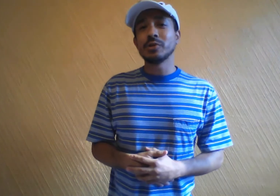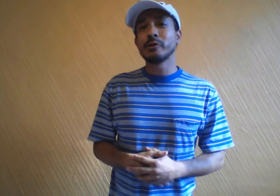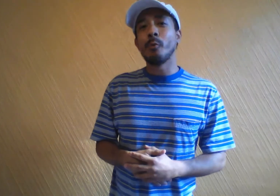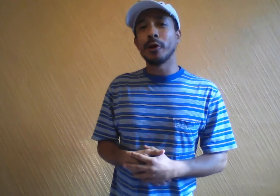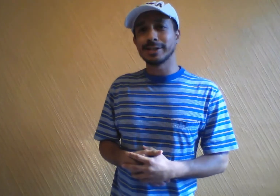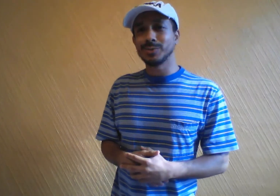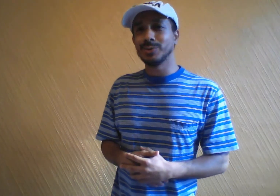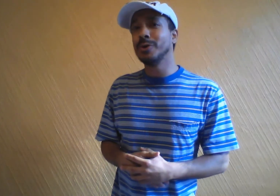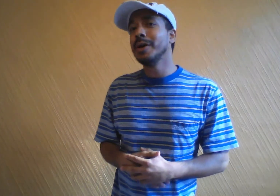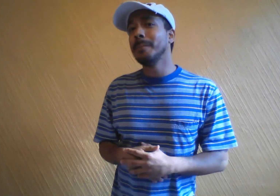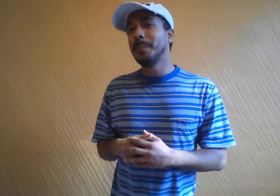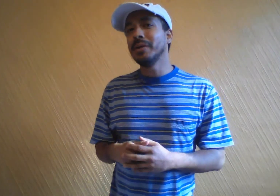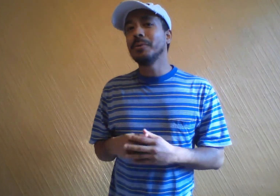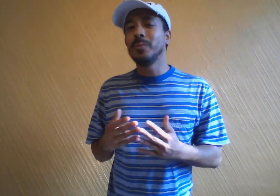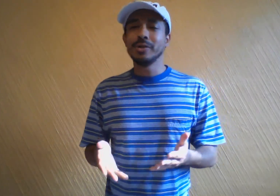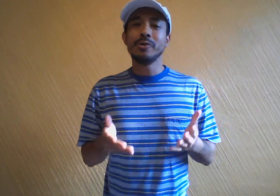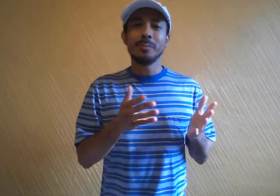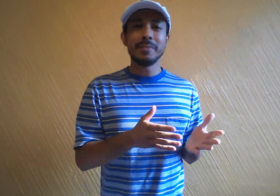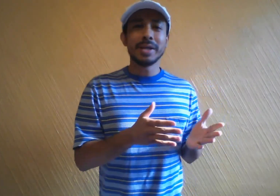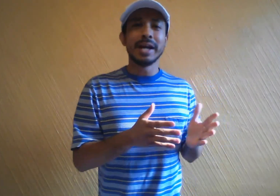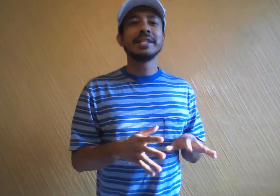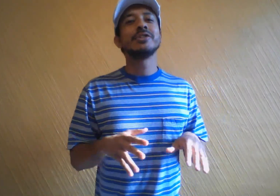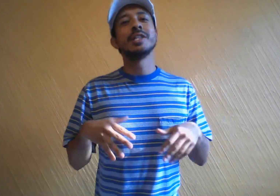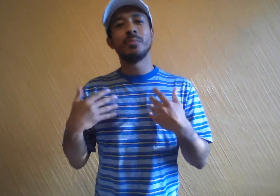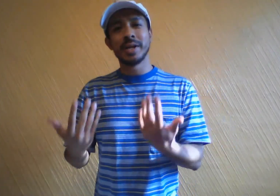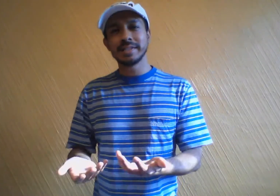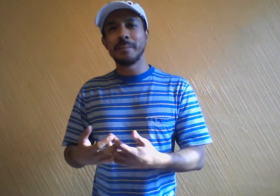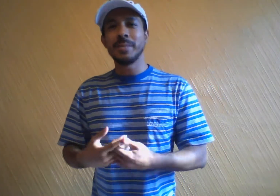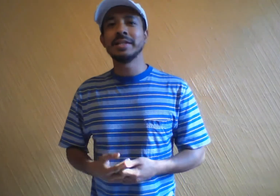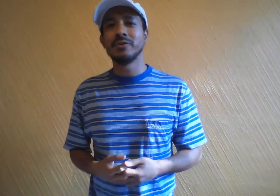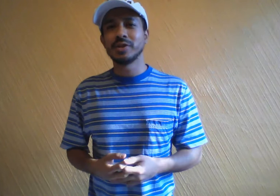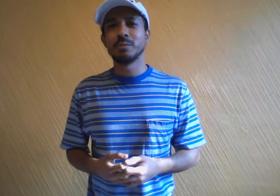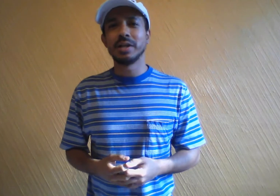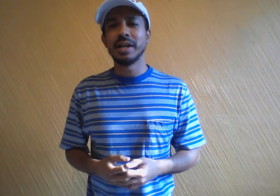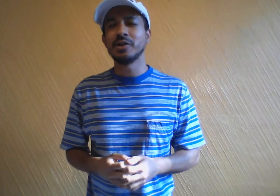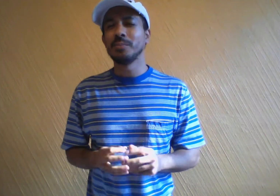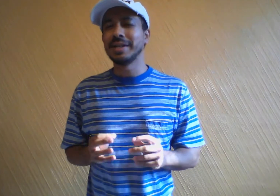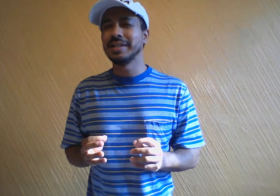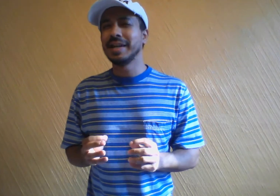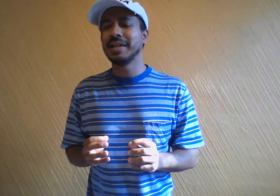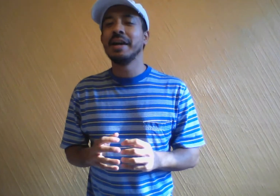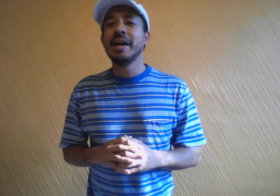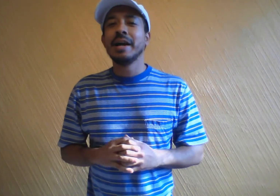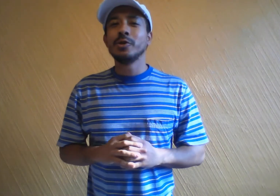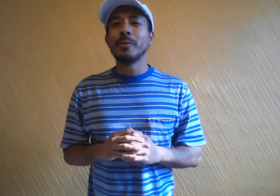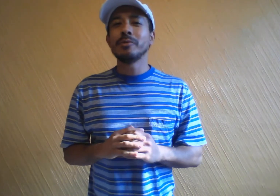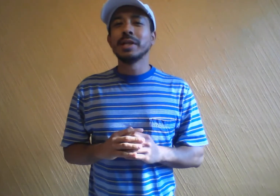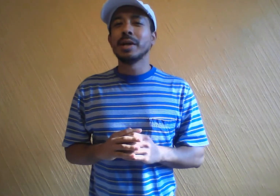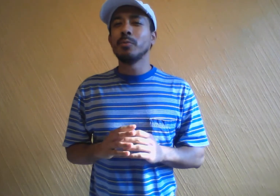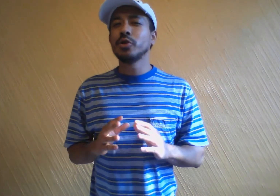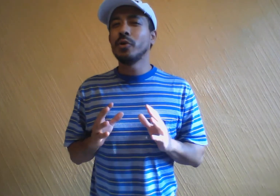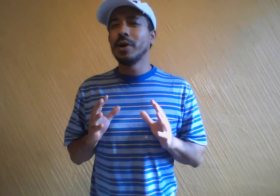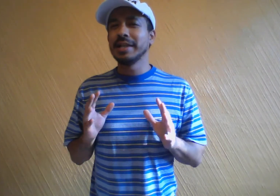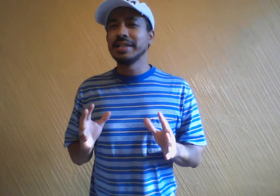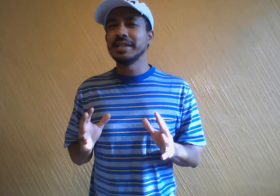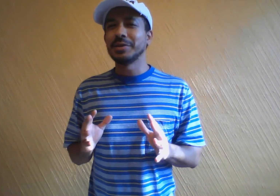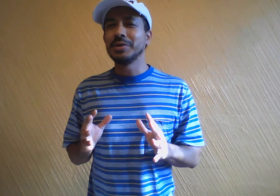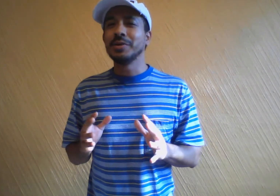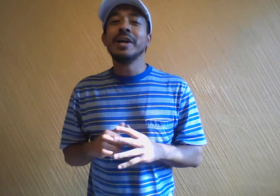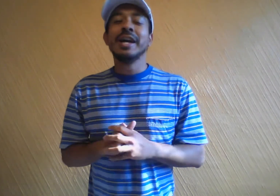conoce como gestuno, pero bueno, mímica. Eso después también se los explicaré con más detalle. No vamos a entrar mucho en ese rollo.